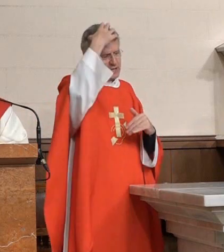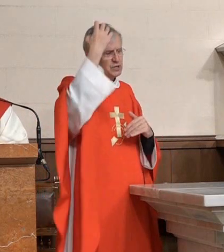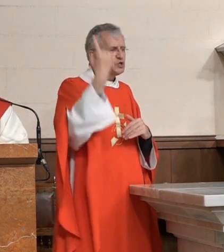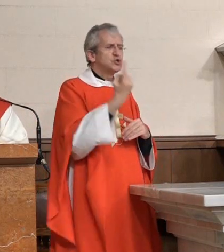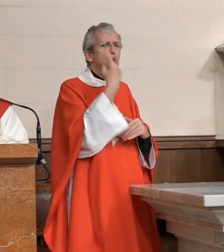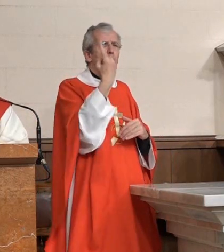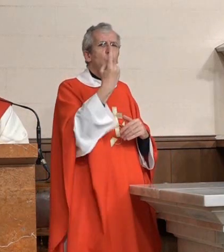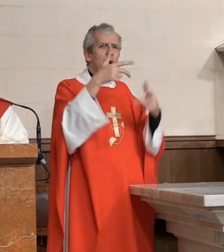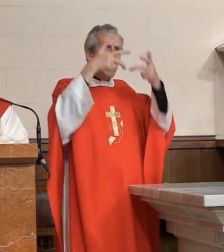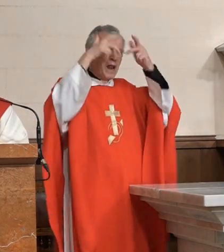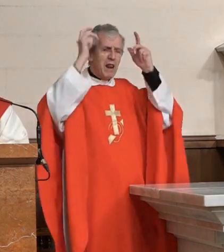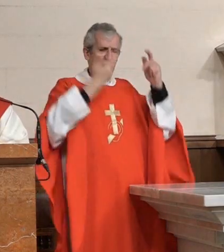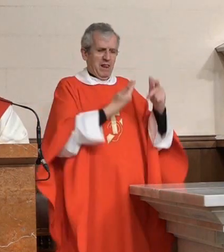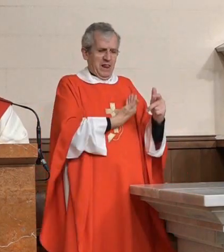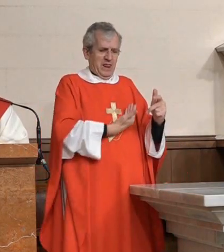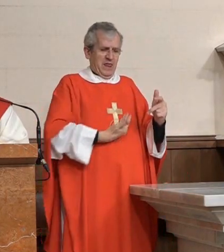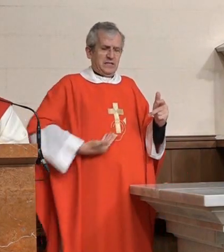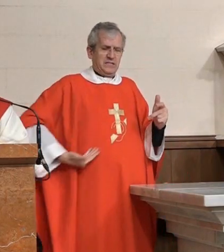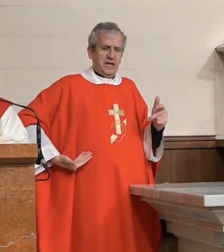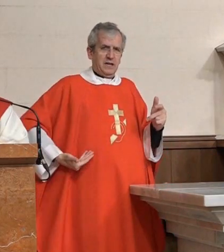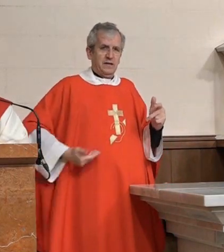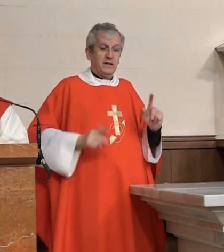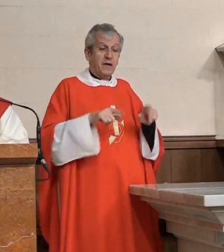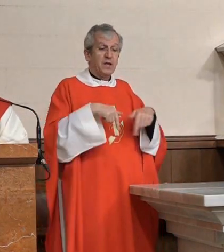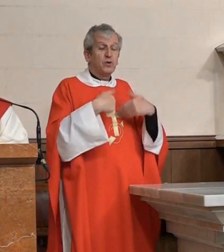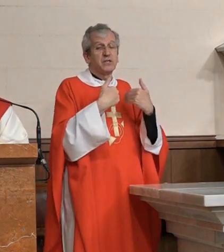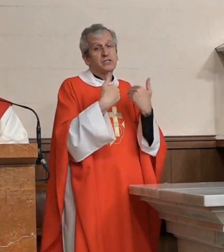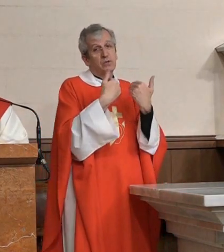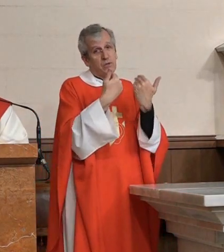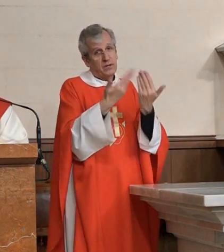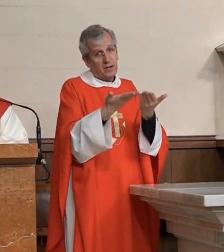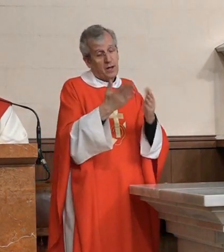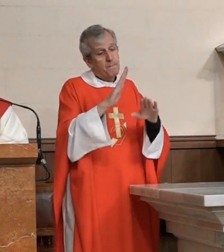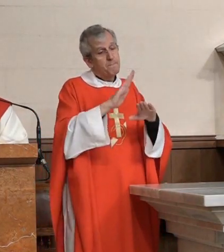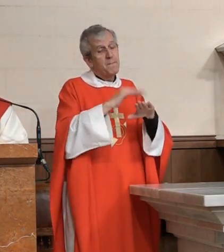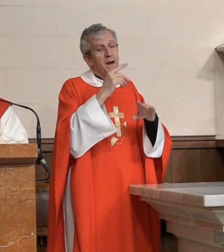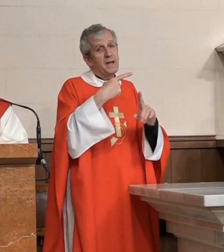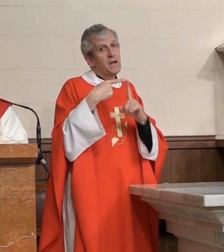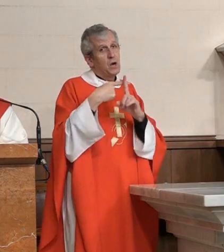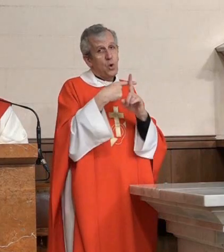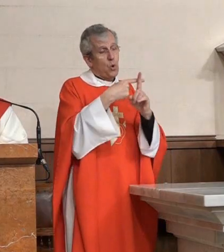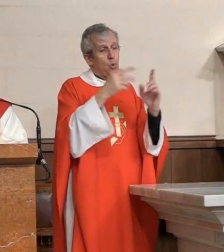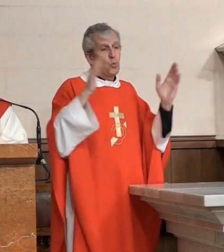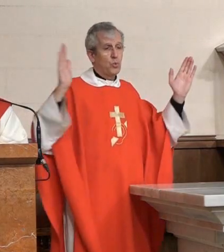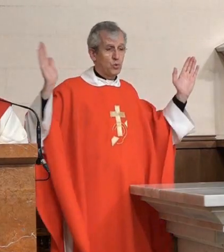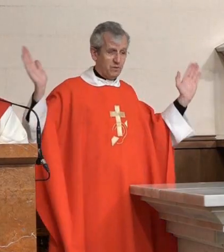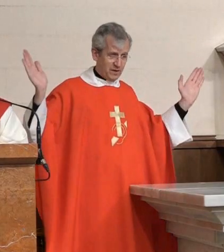César. Entonces se lo entregó para que lo crucificaran.